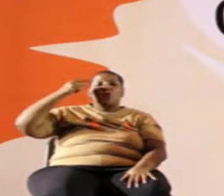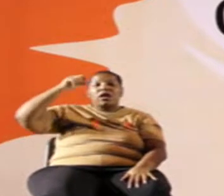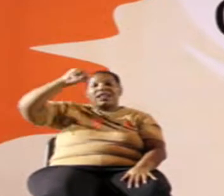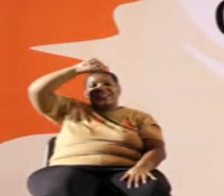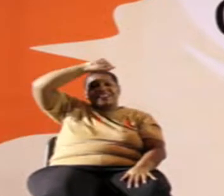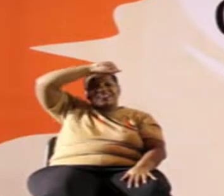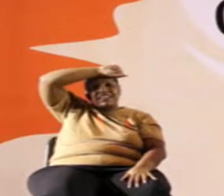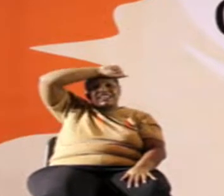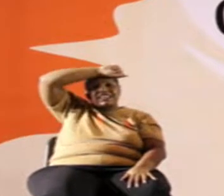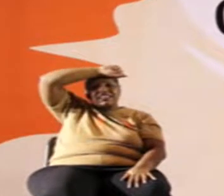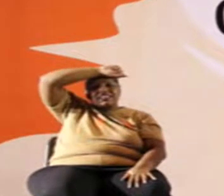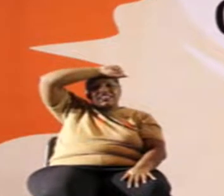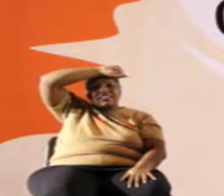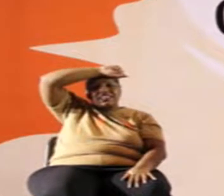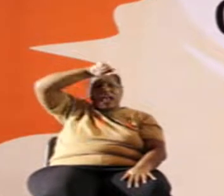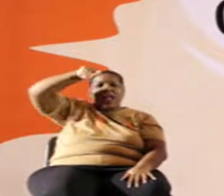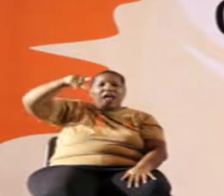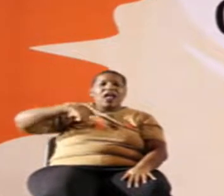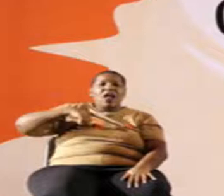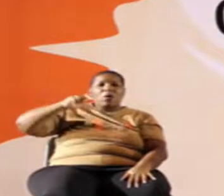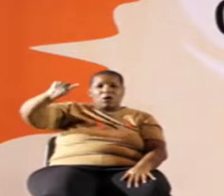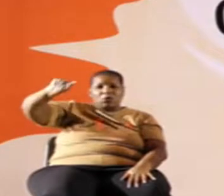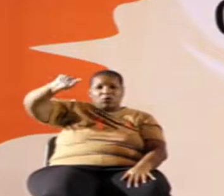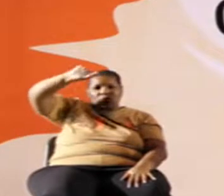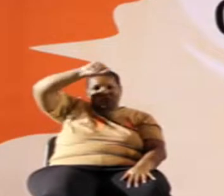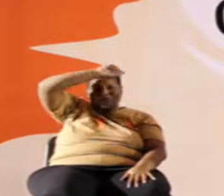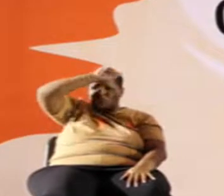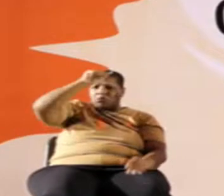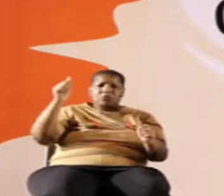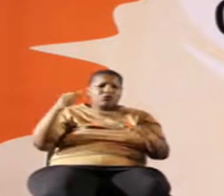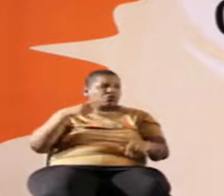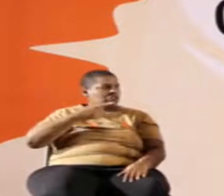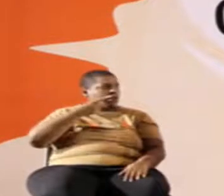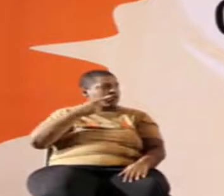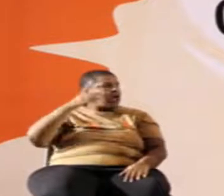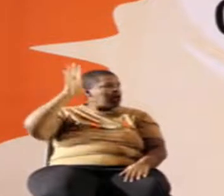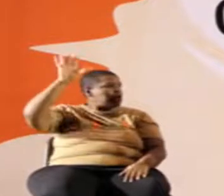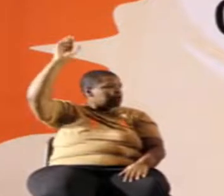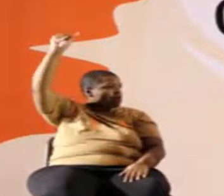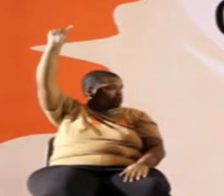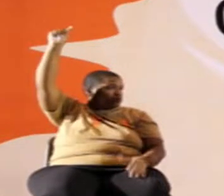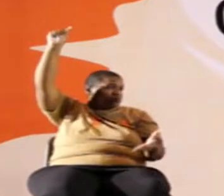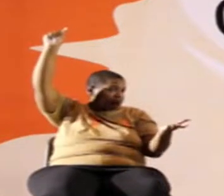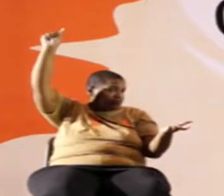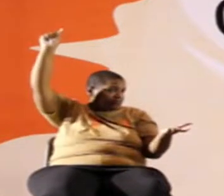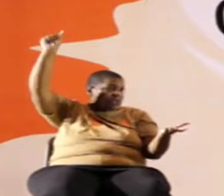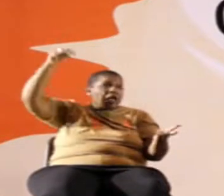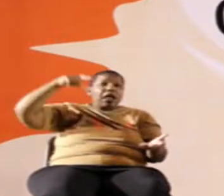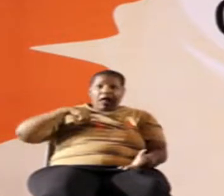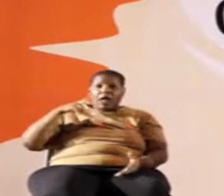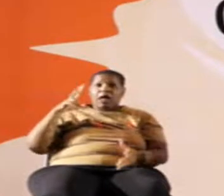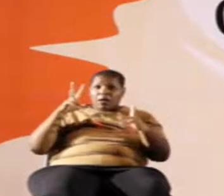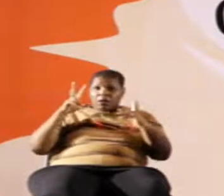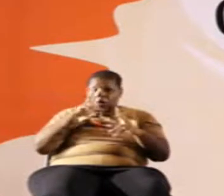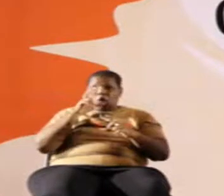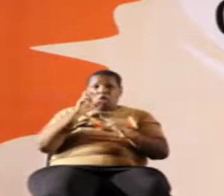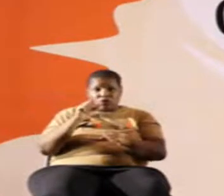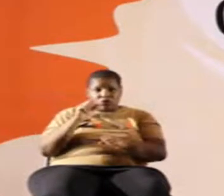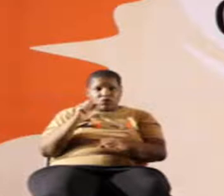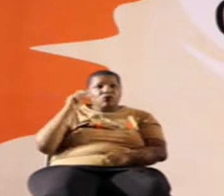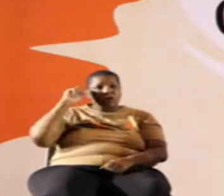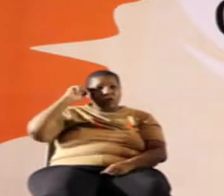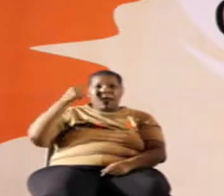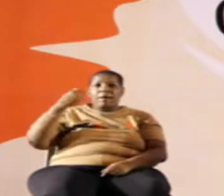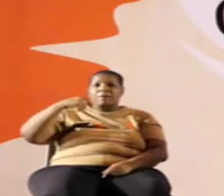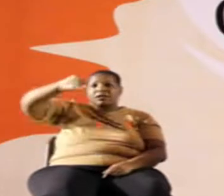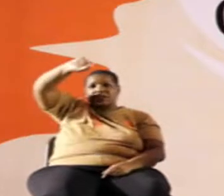testa. Mão na testa. Ela poderia estar com a mão direita para cima. Black Power, né? Afirmando Black Power.